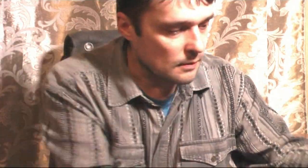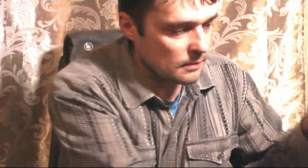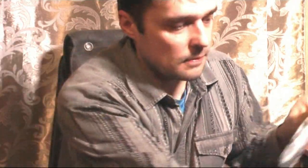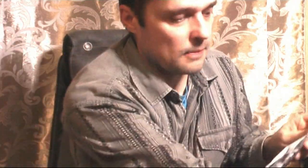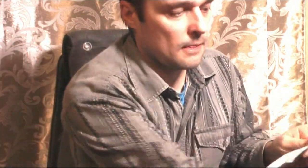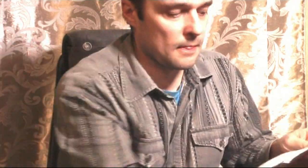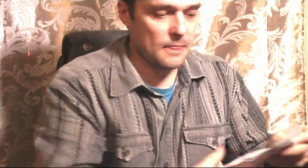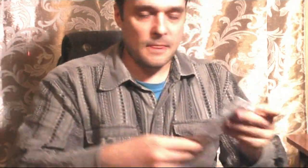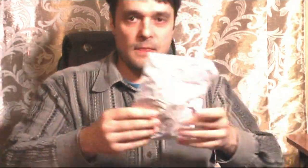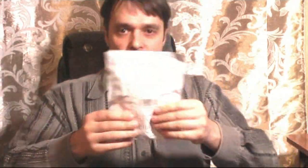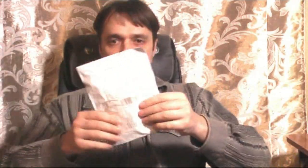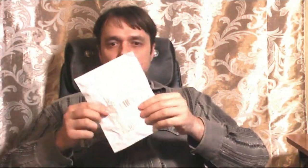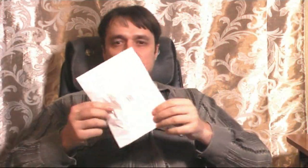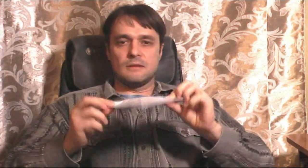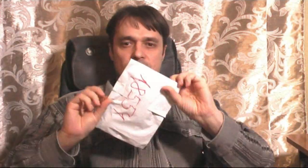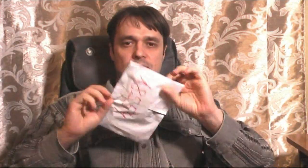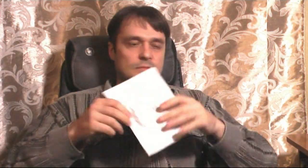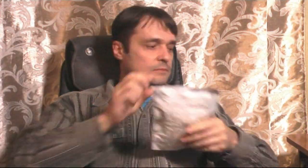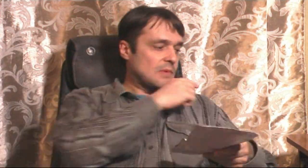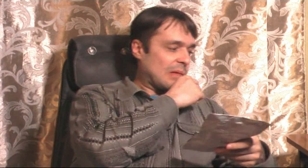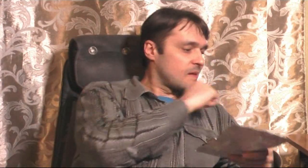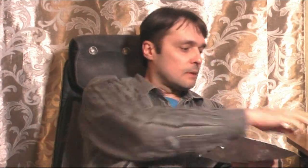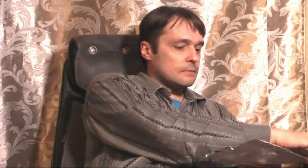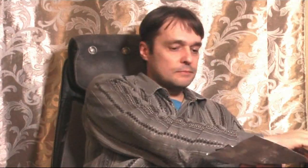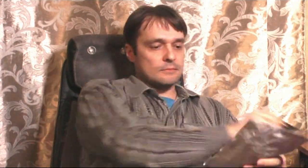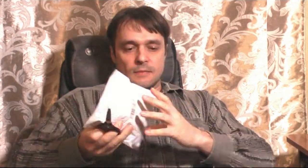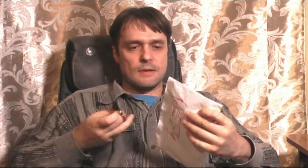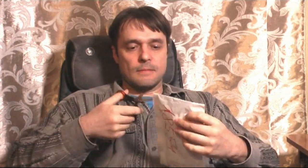сейчас. Это история про каждого из нас. Коренные петербуржцы